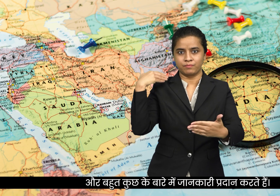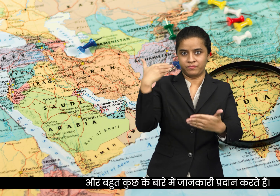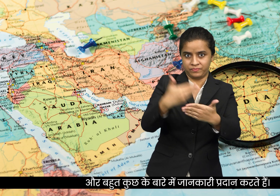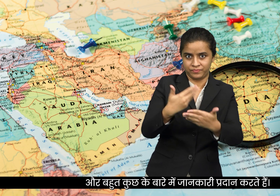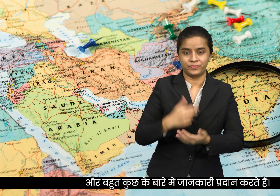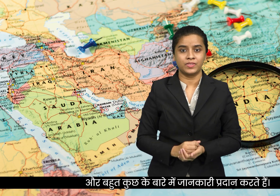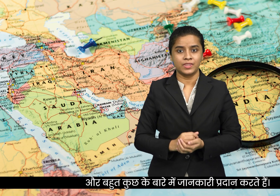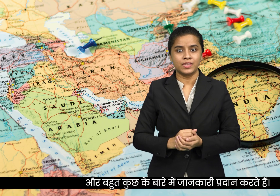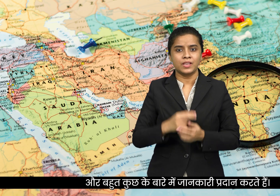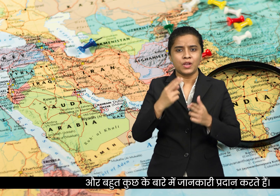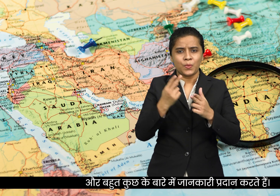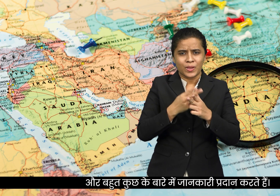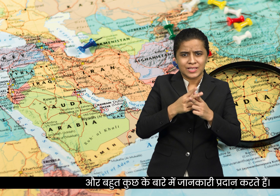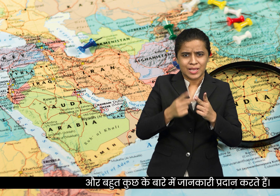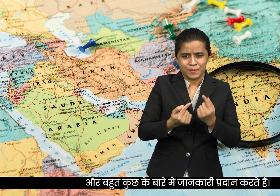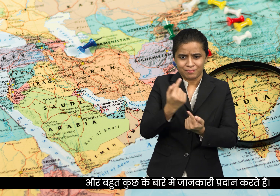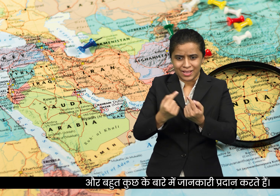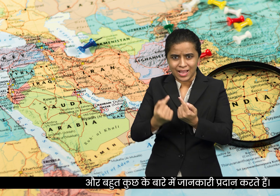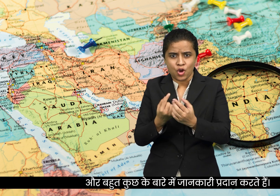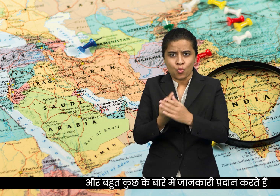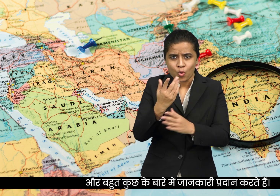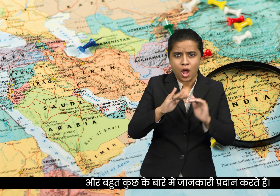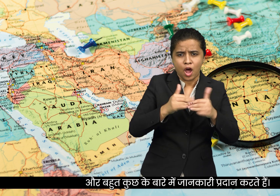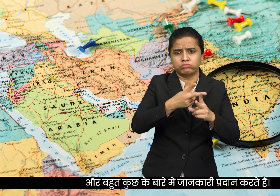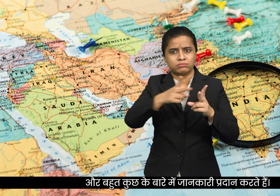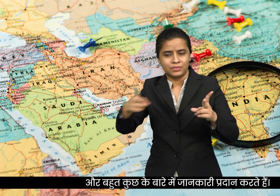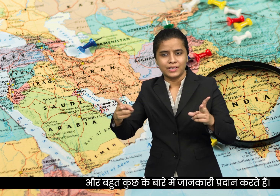के बारे में जानकारी भी प्रदान करते हैं।